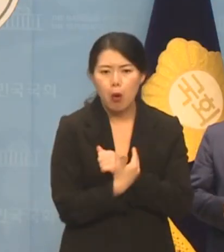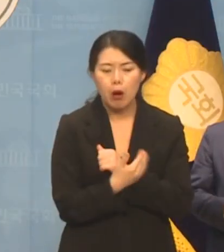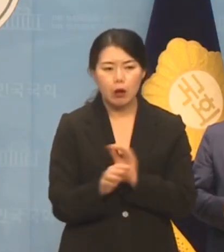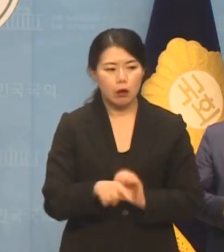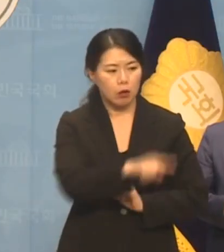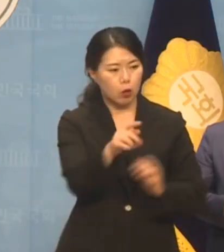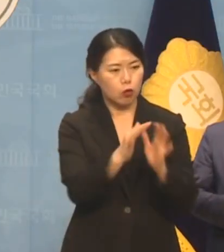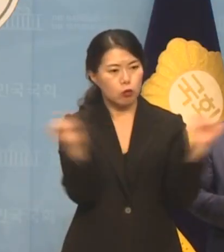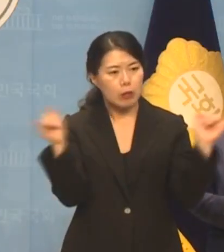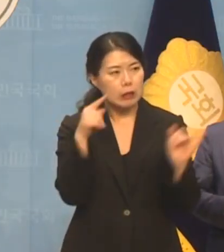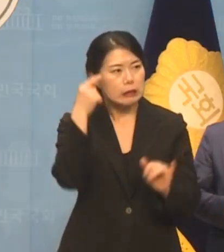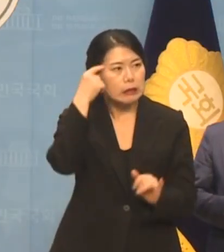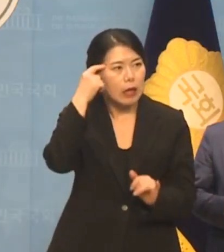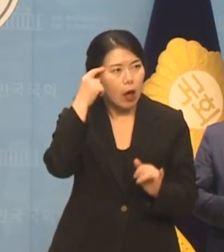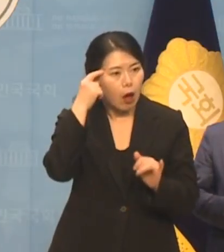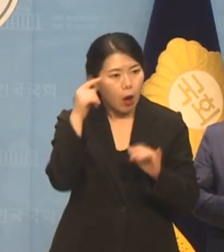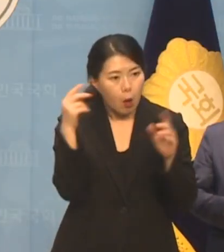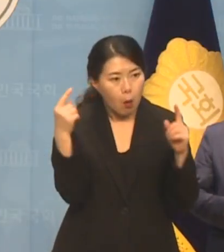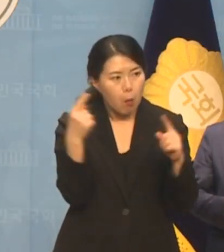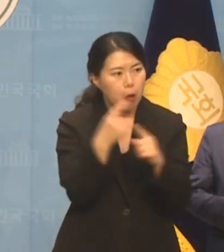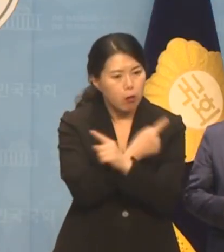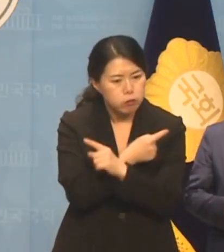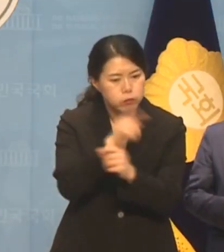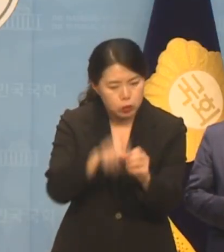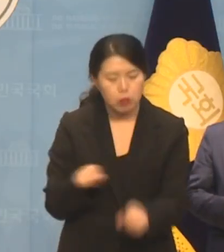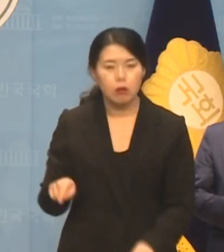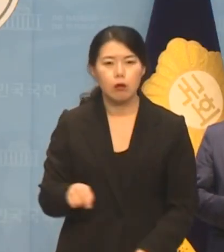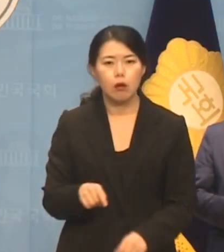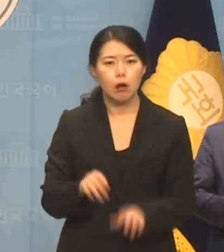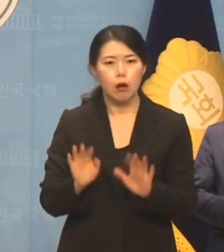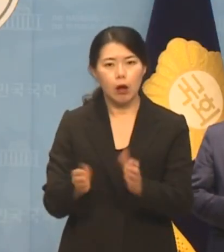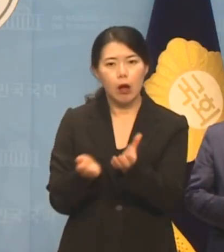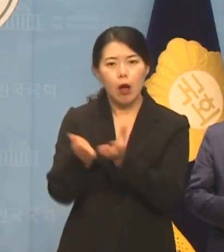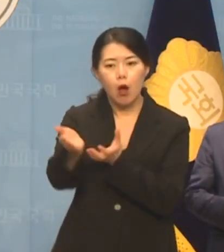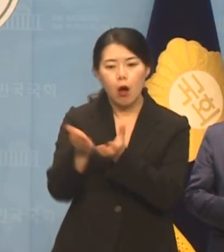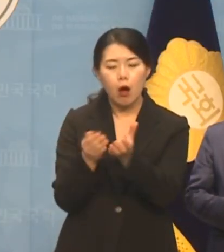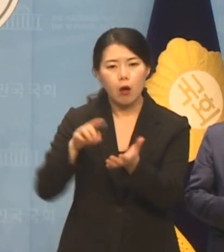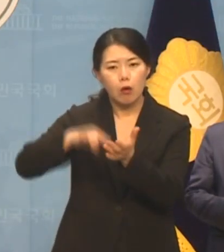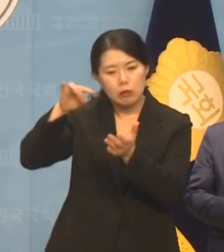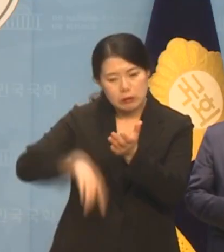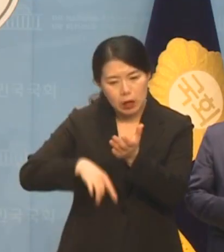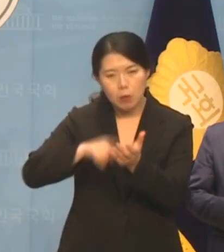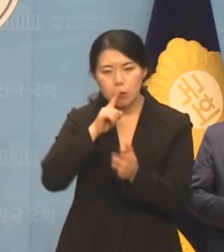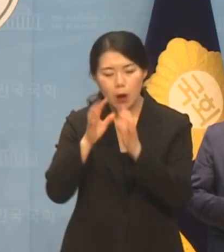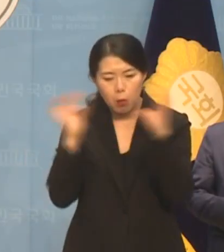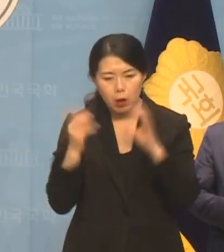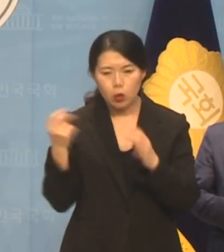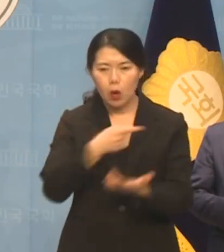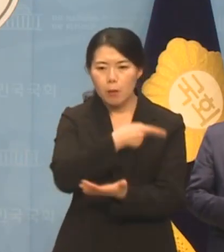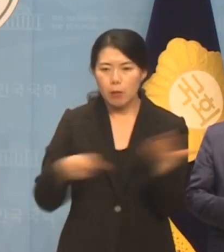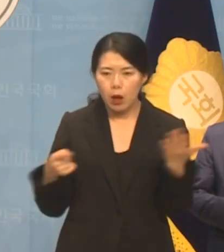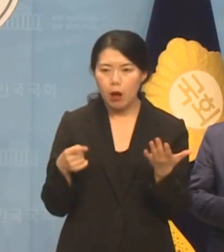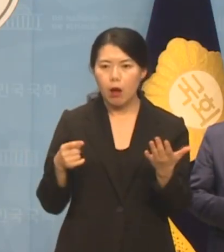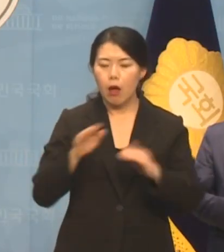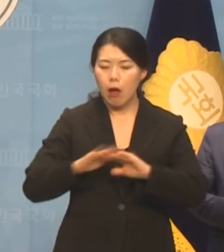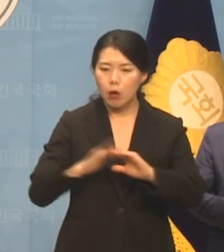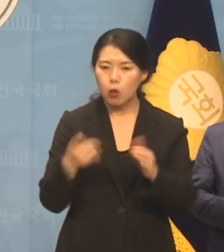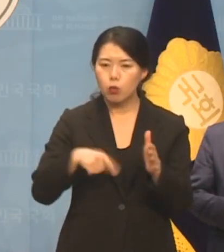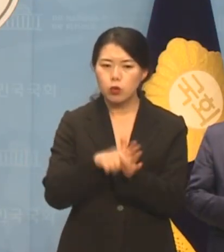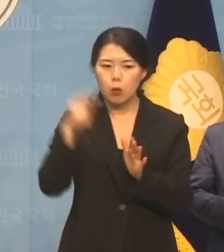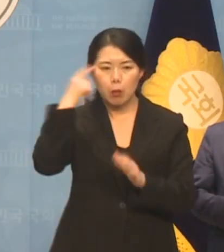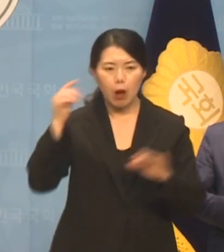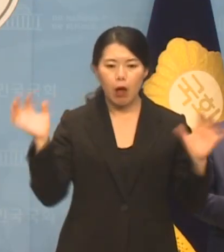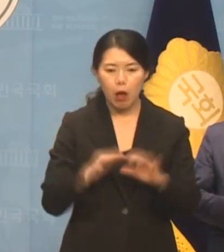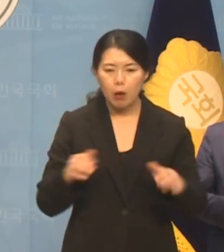차가워진 국민의 시선을 돌리려고 하고 있습니다. 미국의 상호 관세 논란과 재해 대책에 머리를 맞대야 한다면서